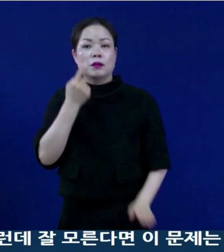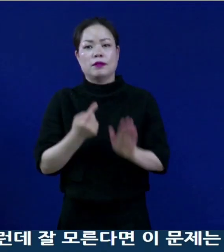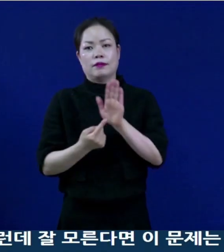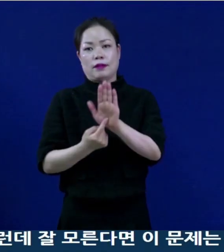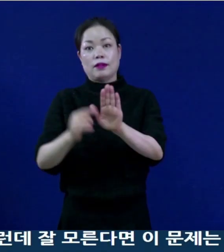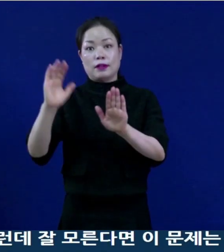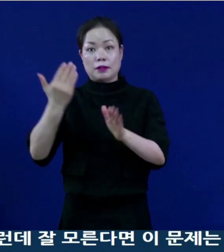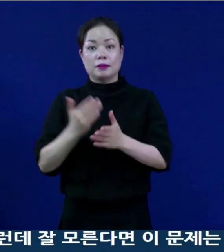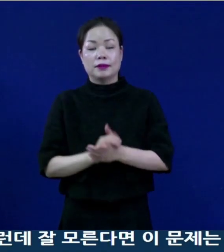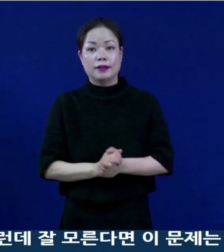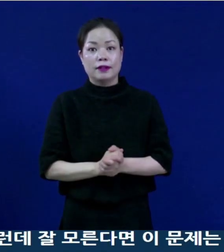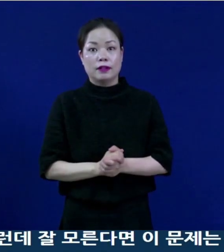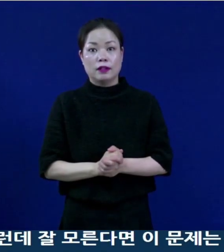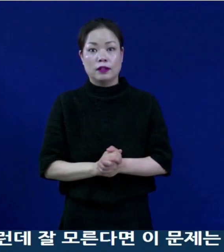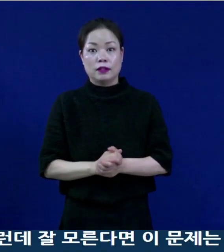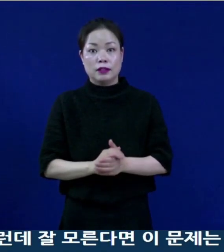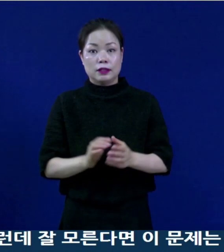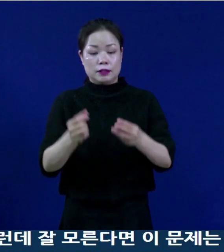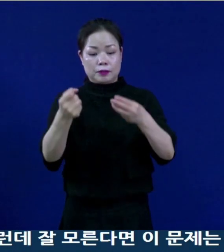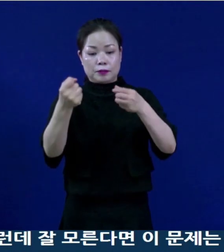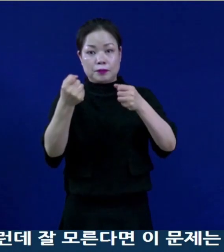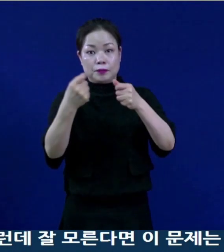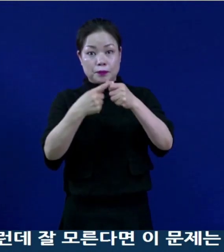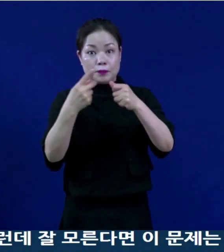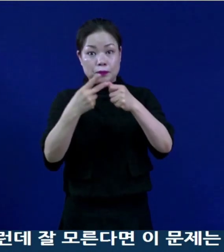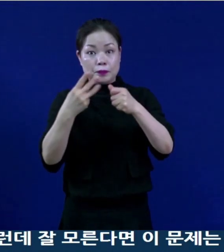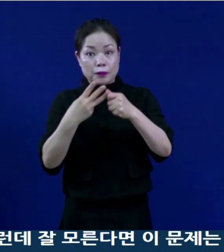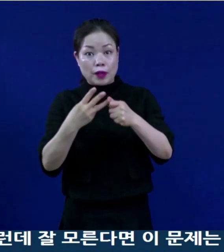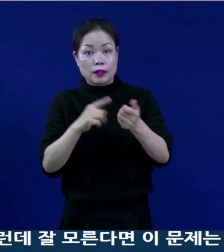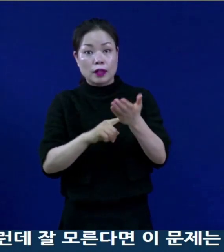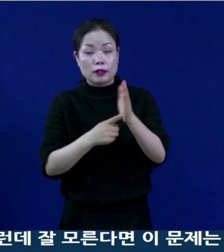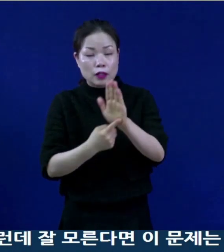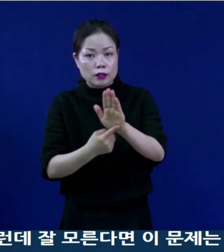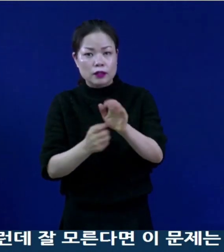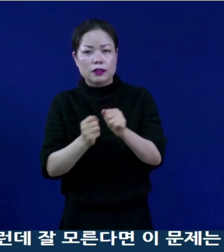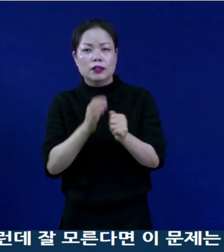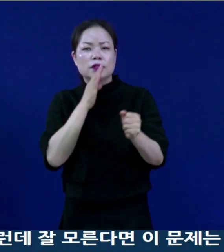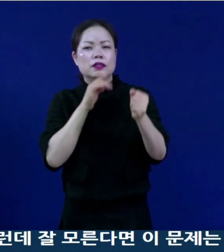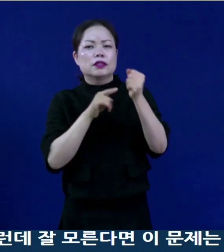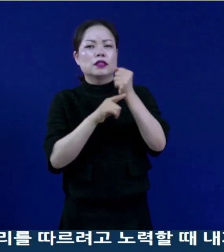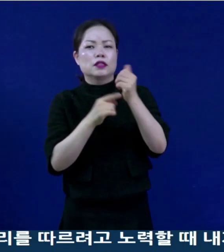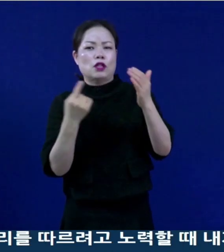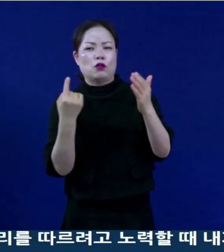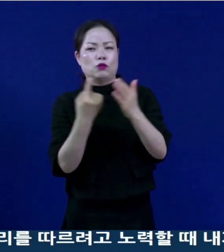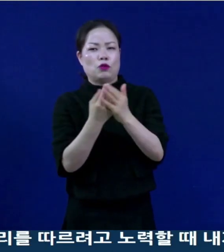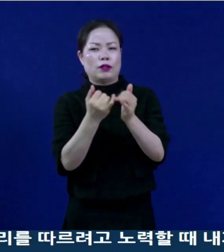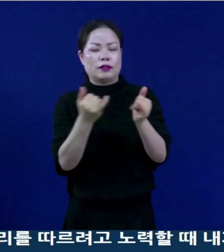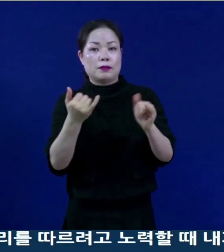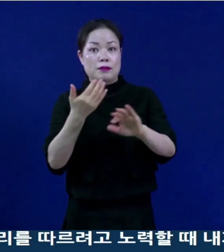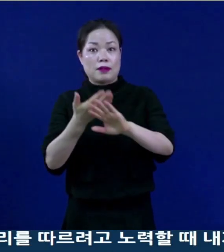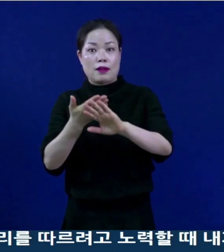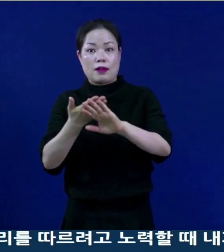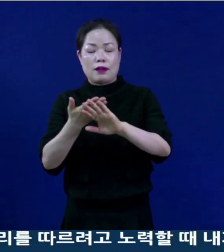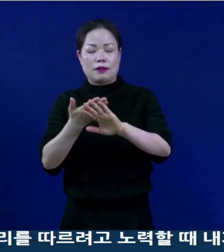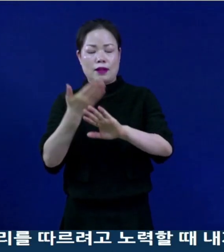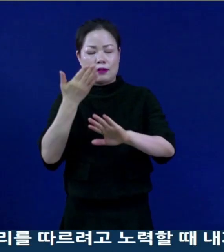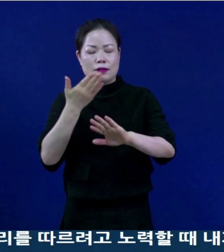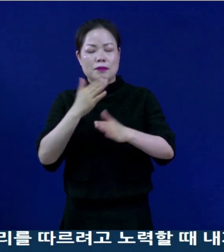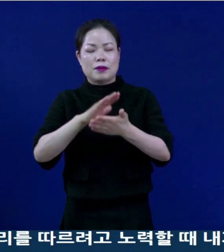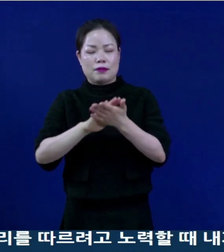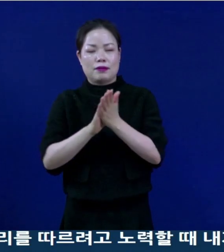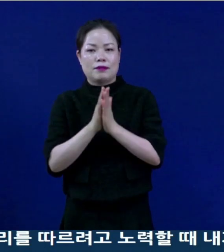증명되어진다는 겁니다. 여러분, 이 세 가지 예에서 살폈듯이 진리에 속한 사람은 달라집니다. 다르게